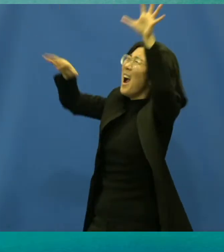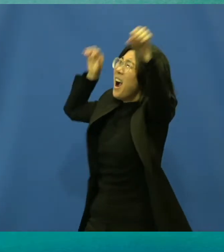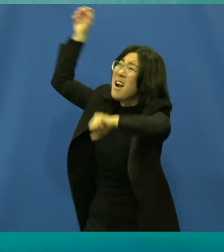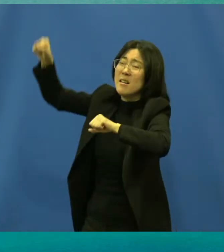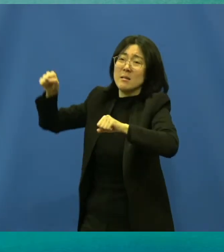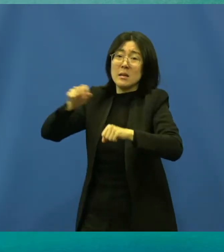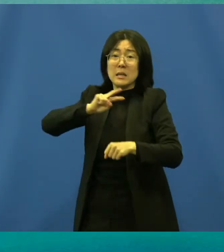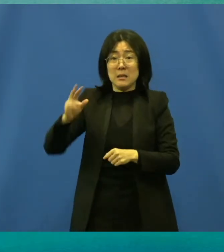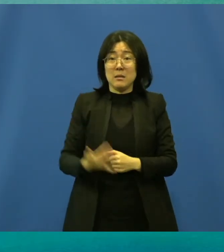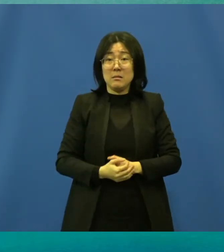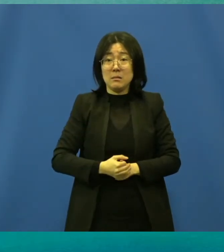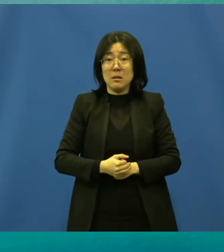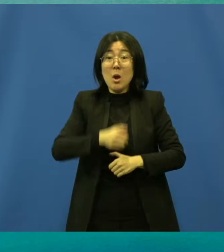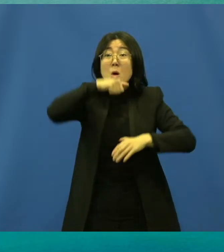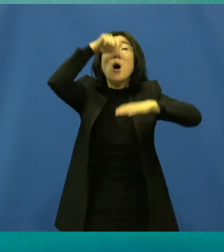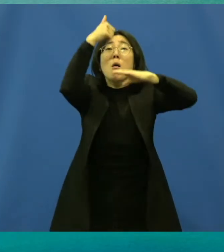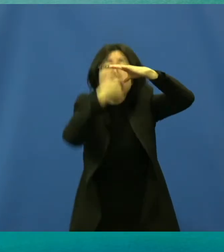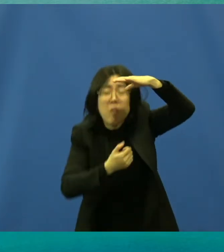부르짖는 거잖아요.